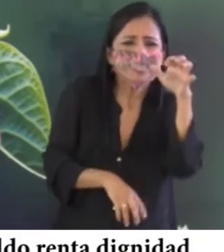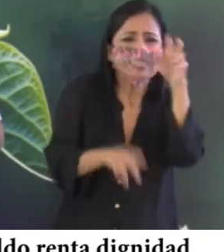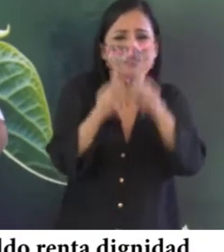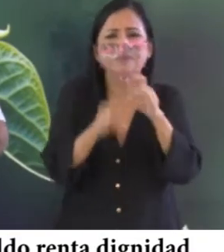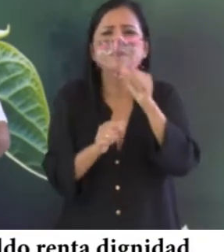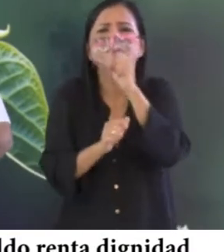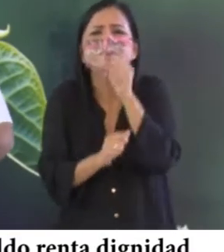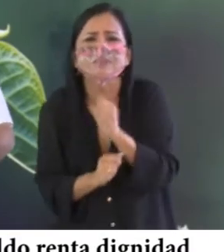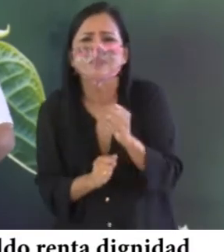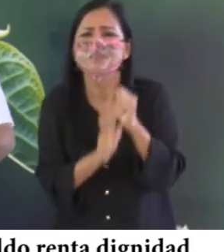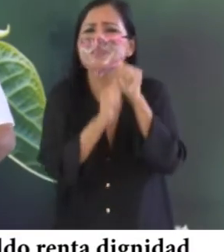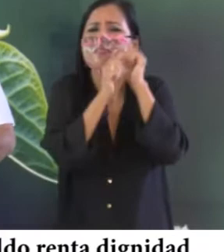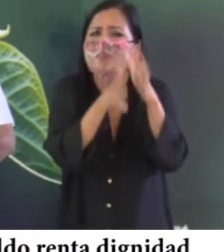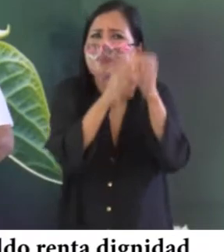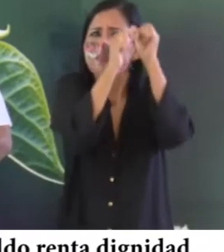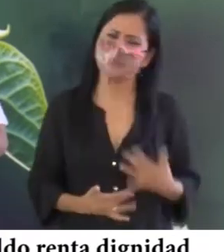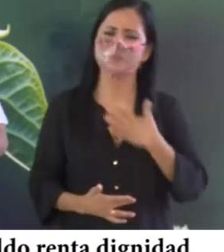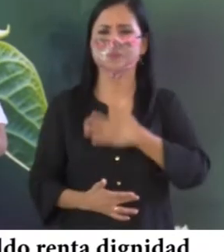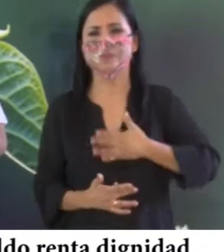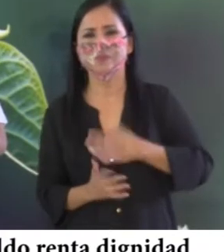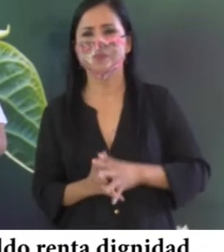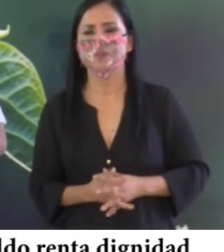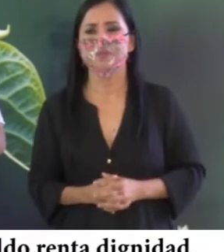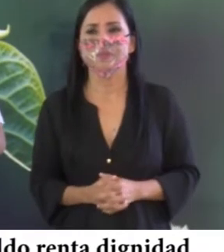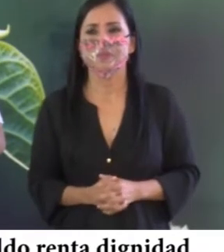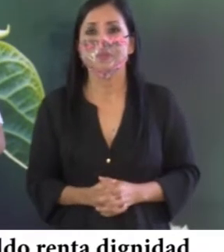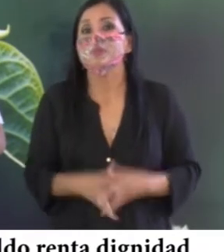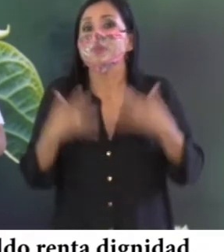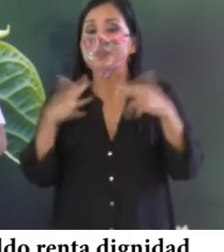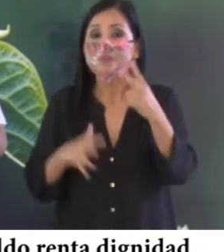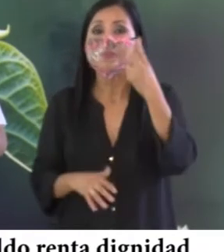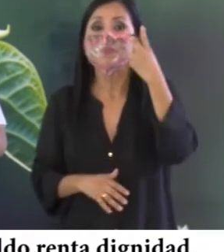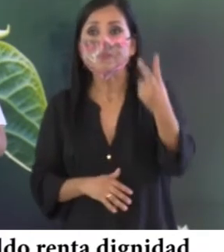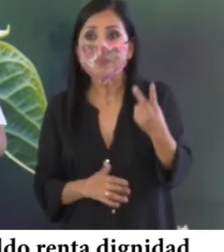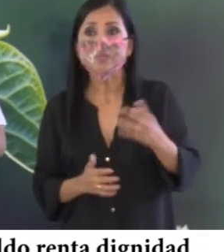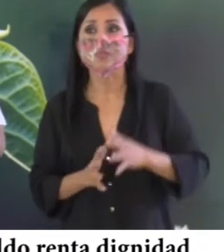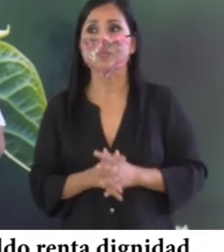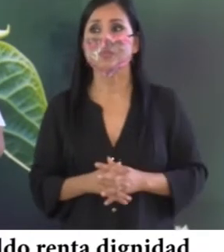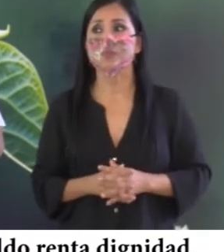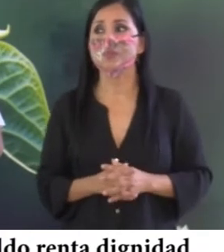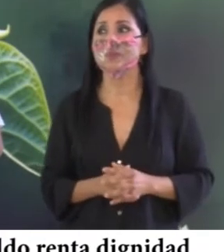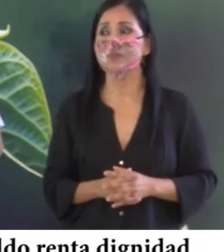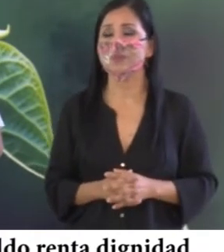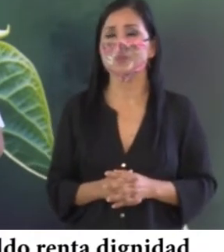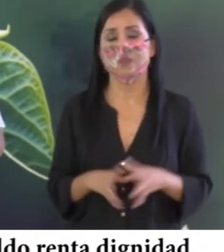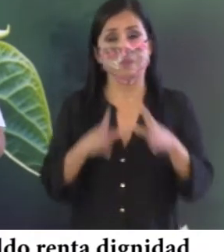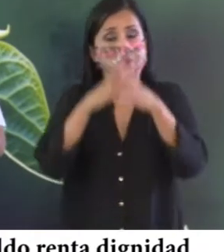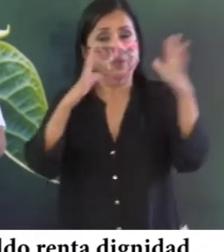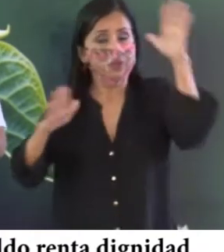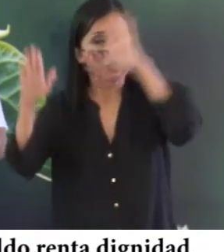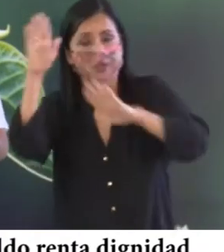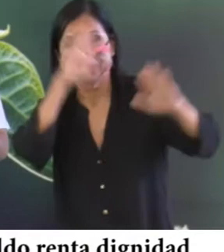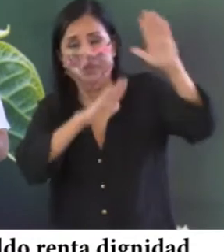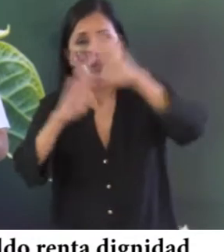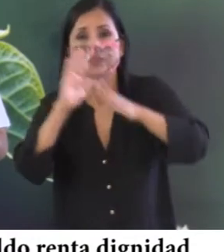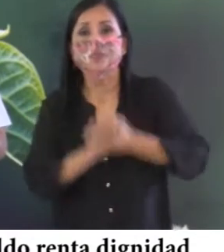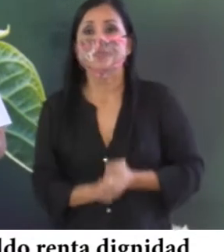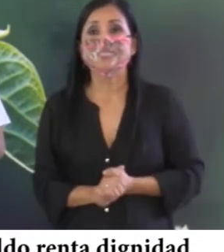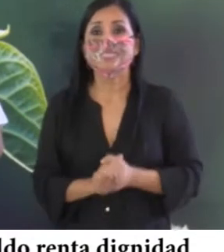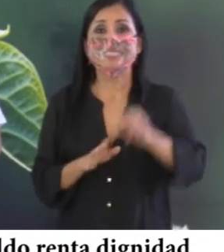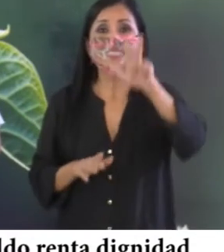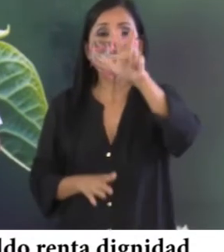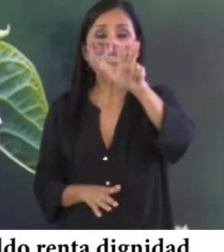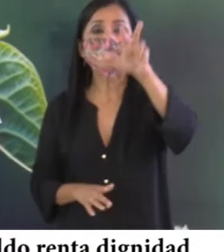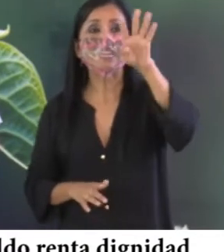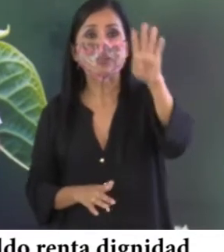de adultos mayores que han perdido la vida. Hemos visto también con mucha preocupación que de los